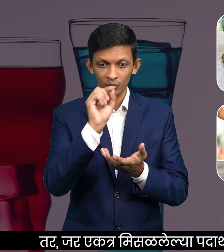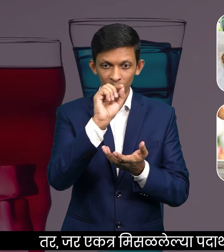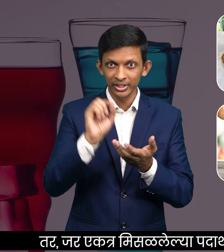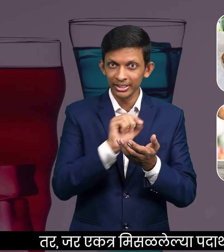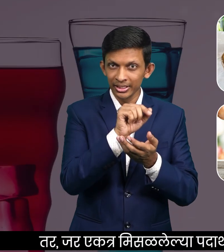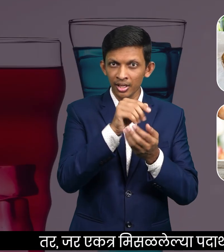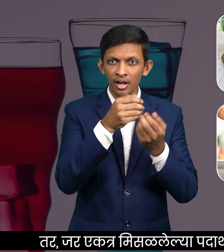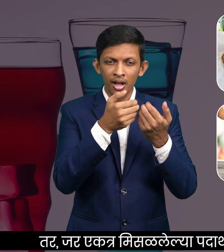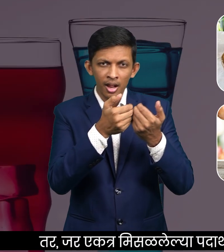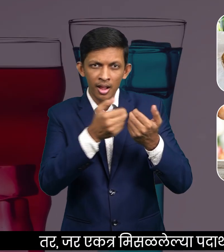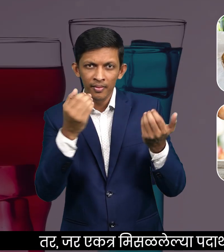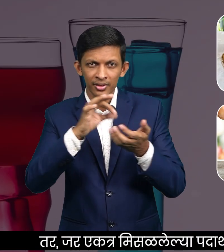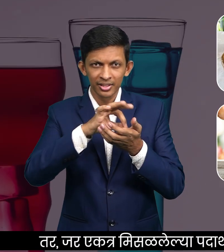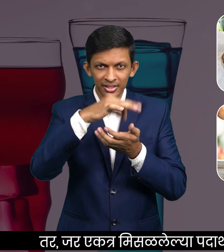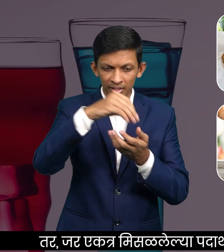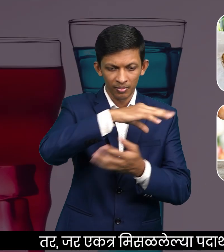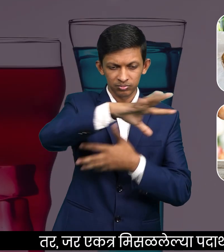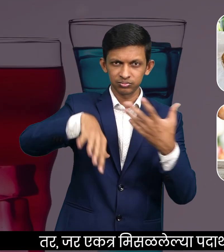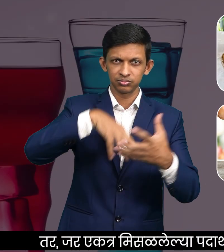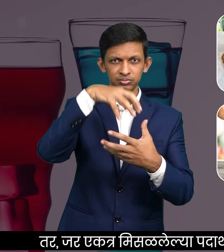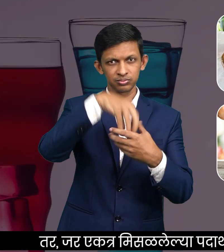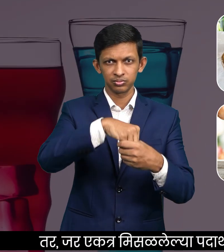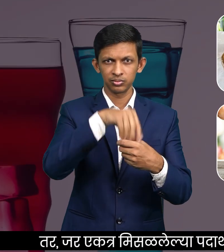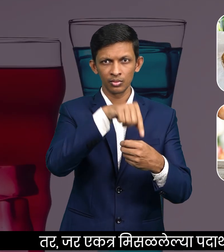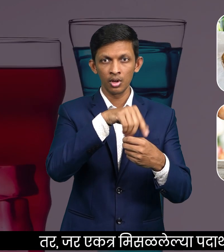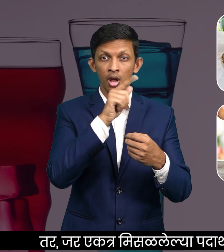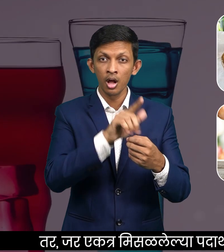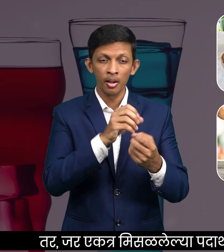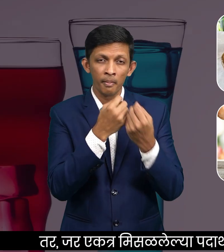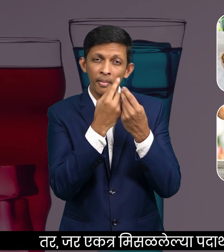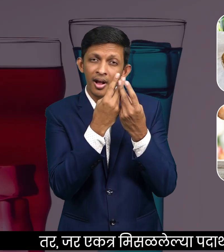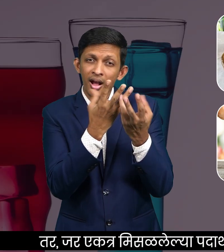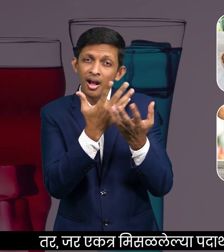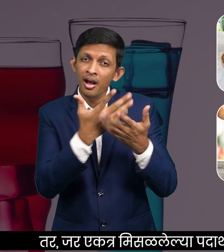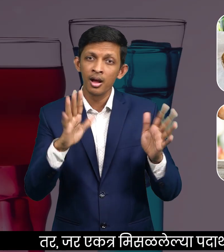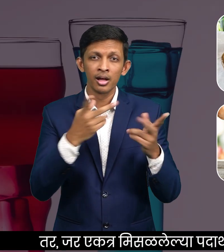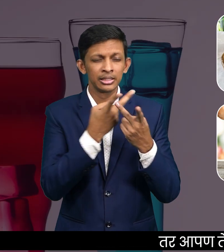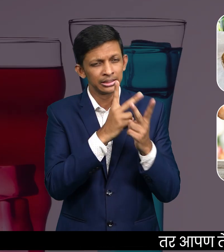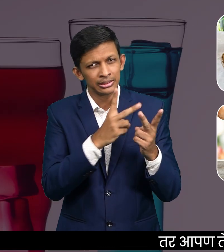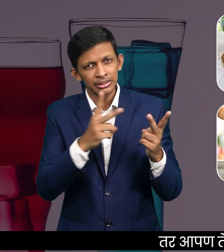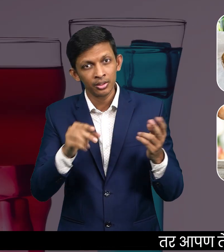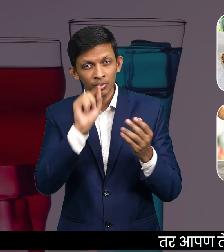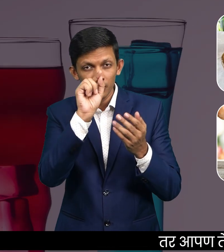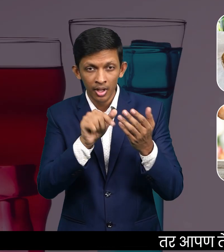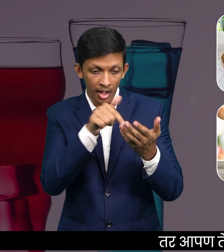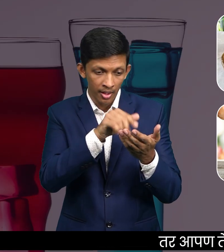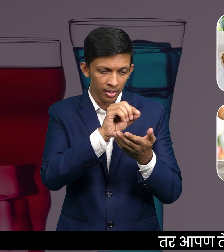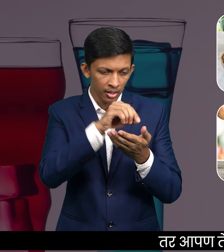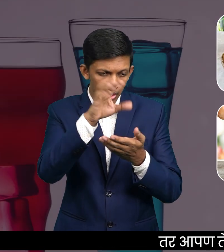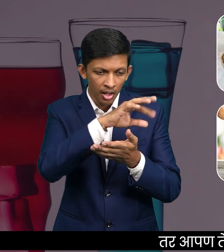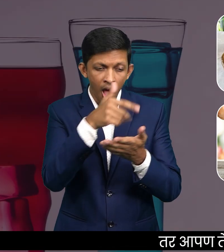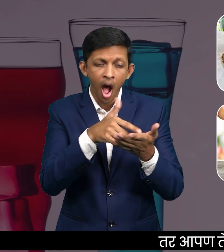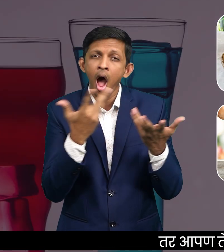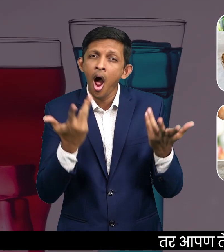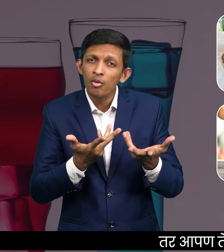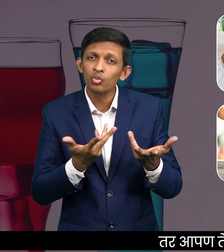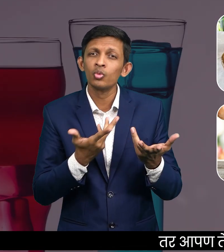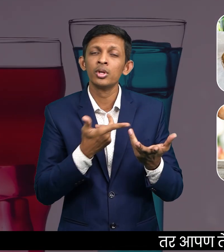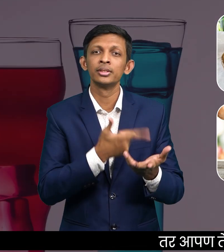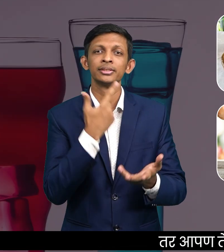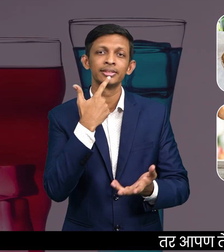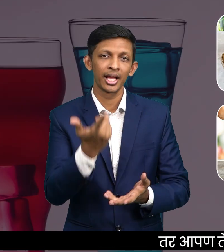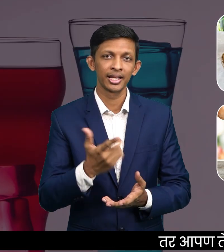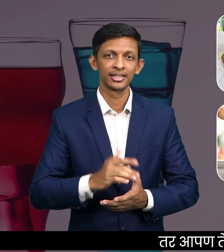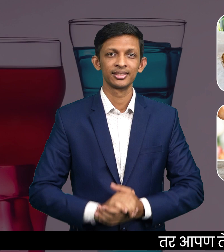तर जर एकत्र मिसळलेल्या पदार्थांमध्ये इतके वेगवेगळे गुणधर्म असतील तर आपण ते कसे वेगळे करू?